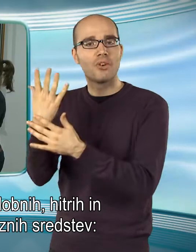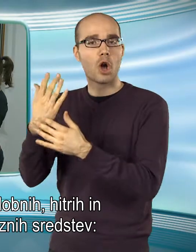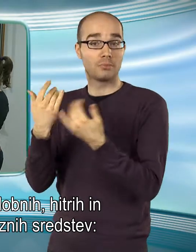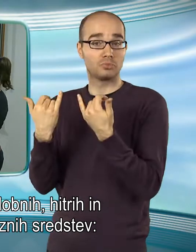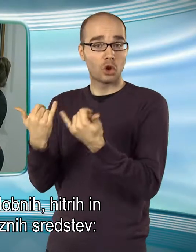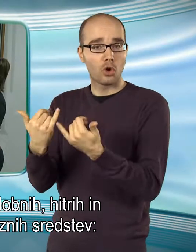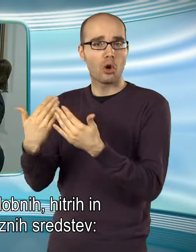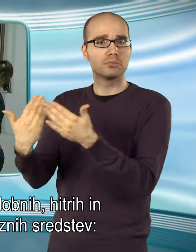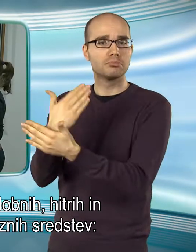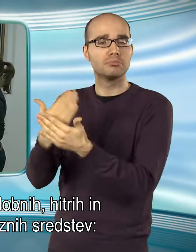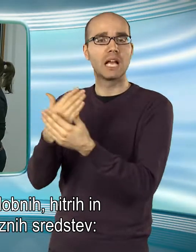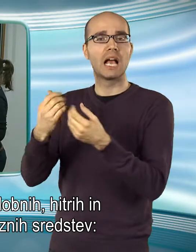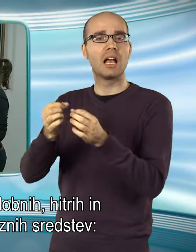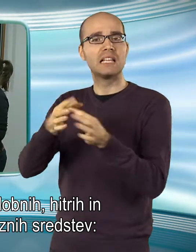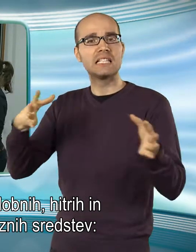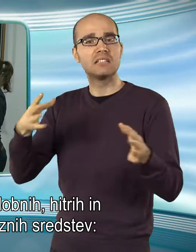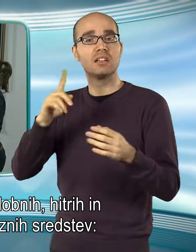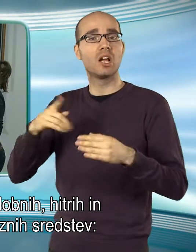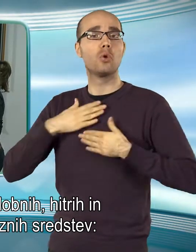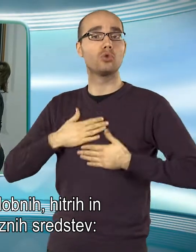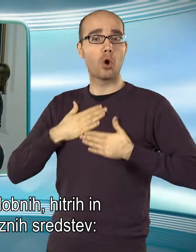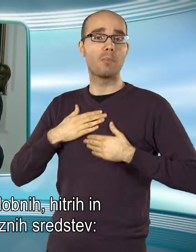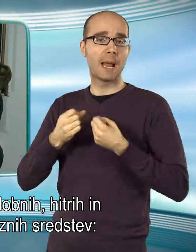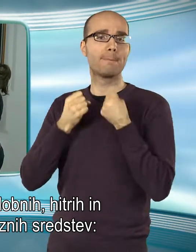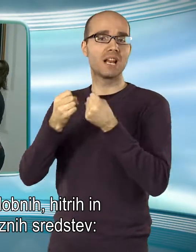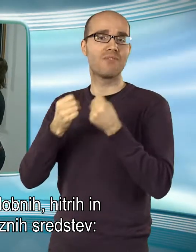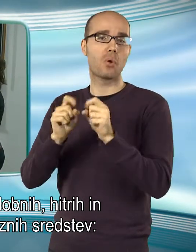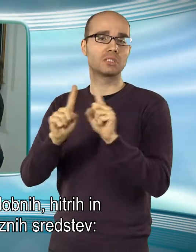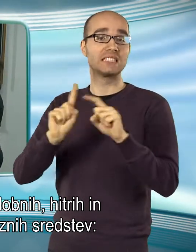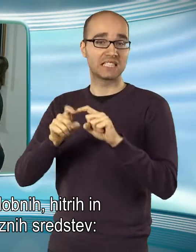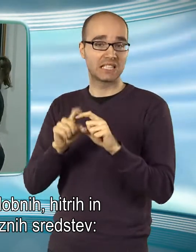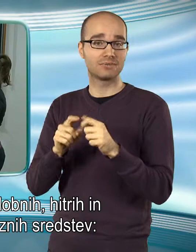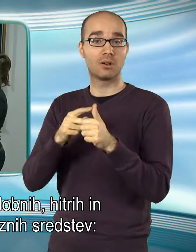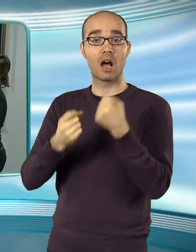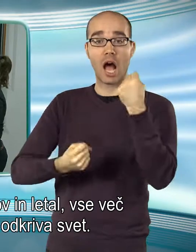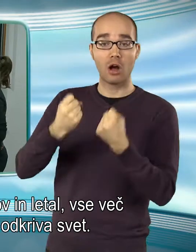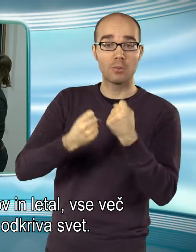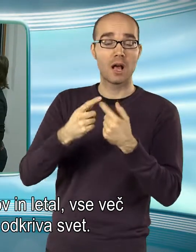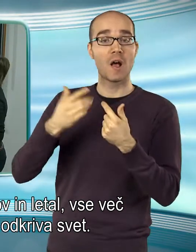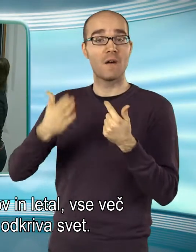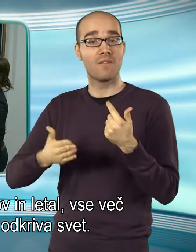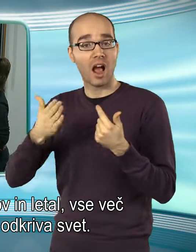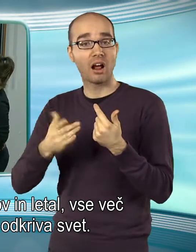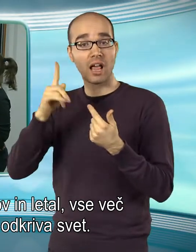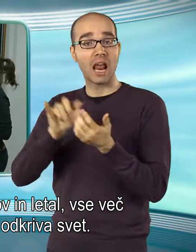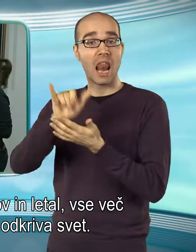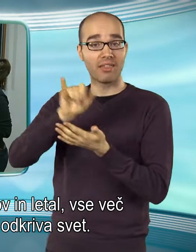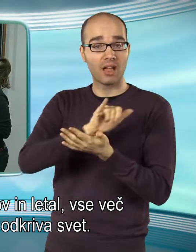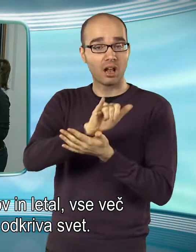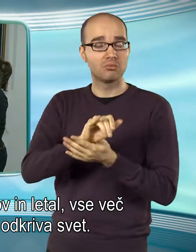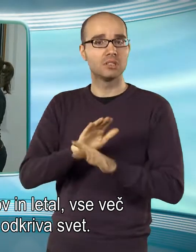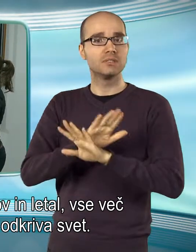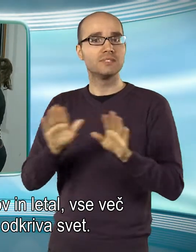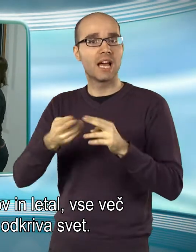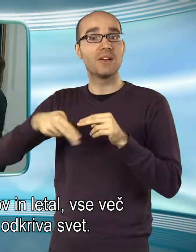Z razvojem sodobnih, hitrih in udobnih prevoznih sredstev, avtomobilov, vlakov in letal, vse več ljudi